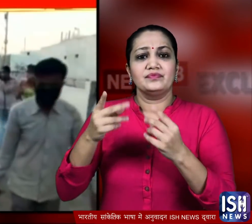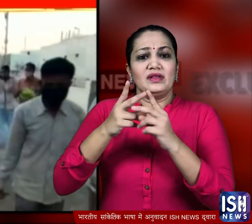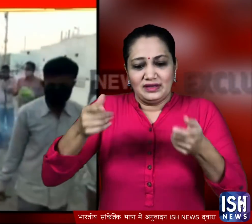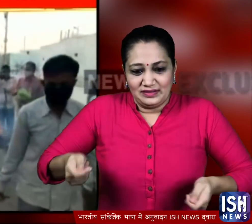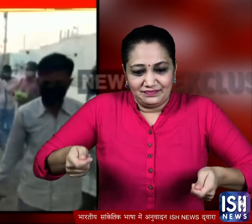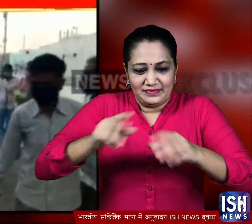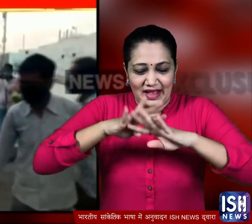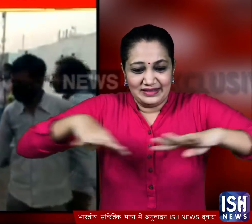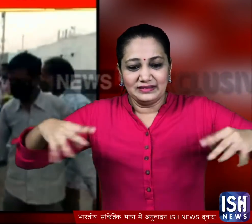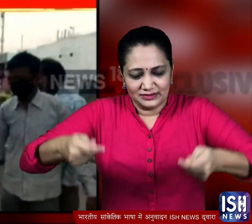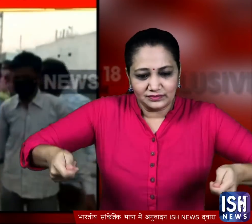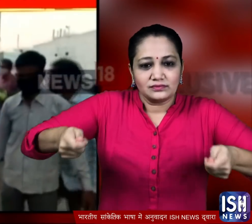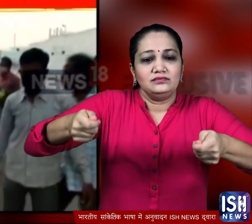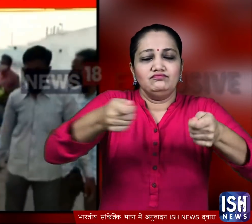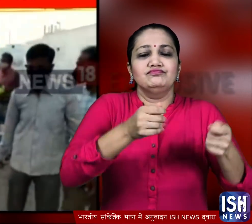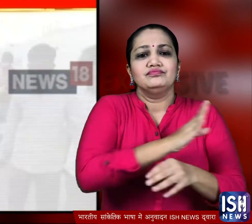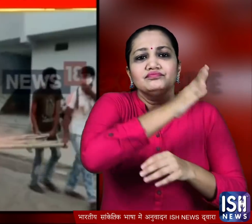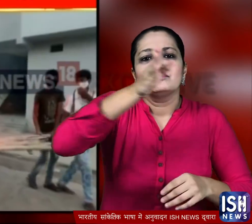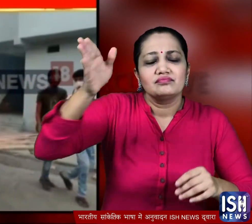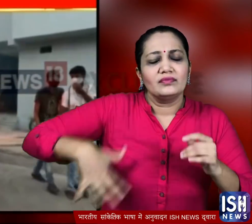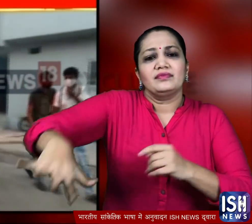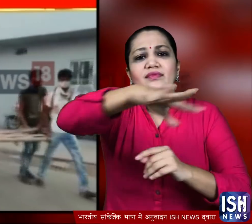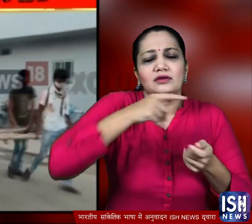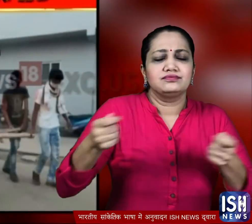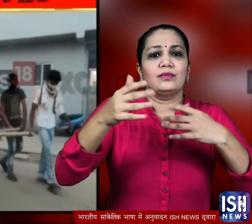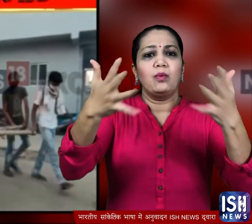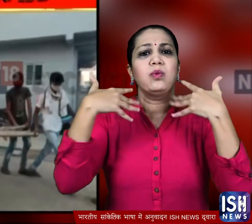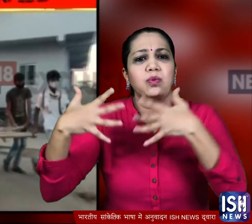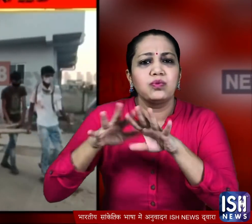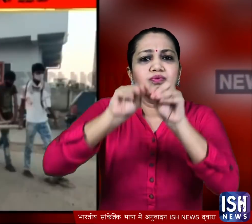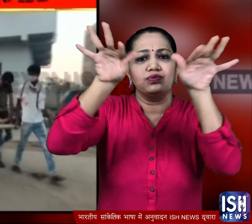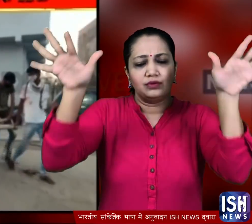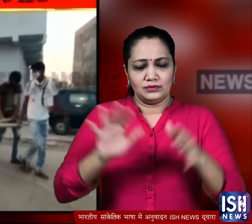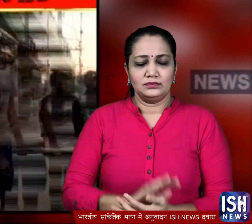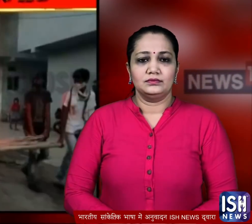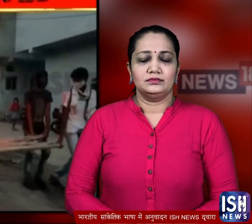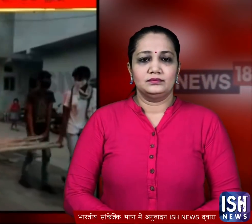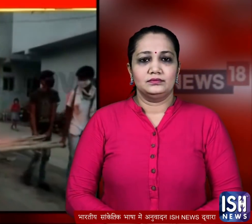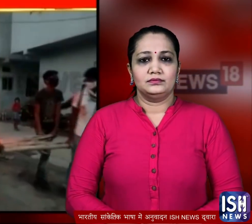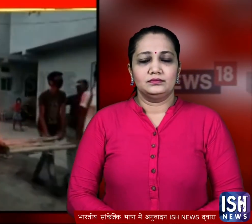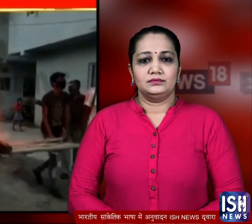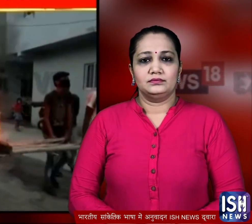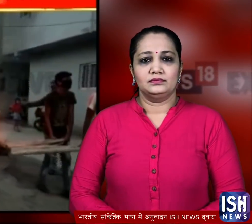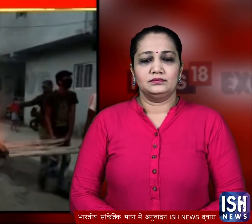वहां बांस पर हवन कुंड बनाकर उसे लोगों ने उठा लिया और फिर पूरे इलाके में घूमकर उसके धुएं को फैलने दिया।